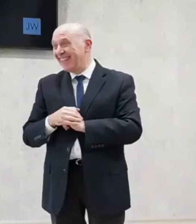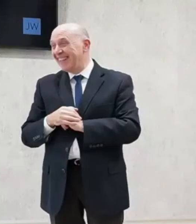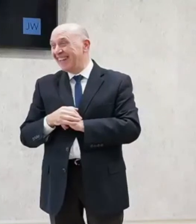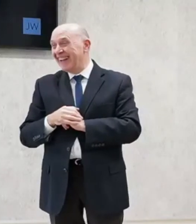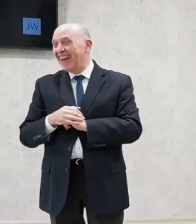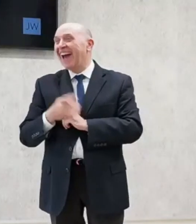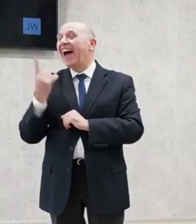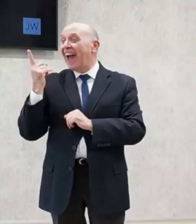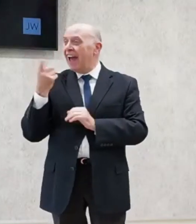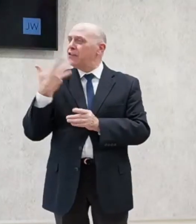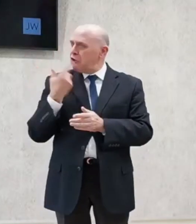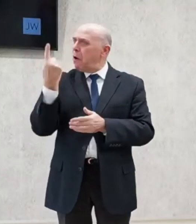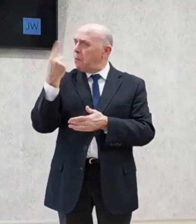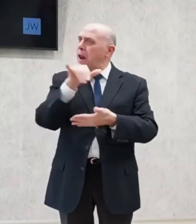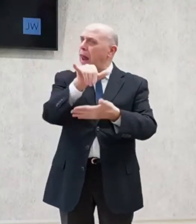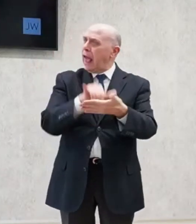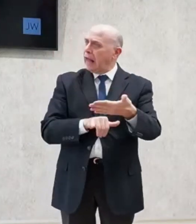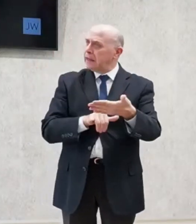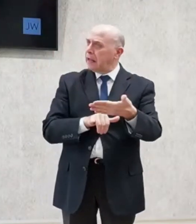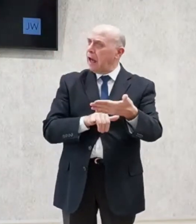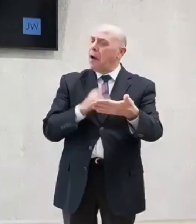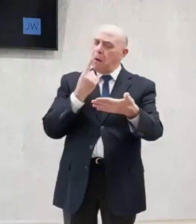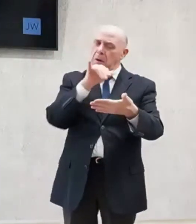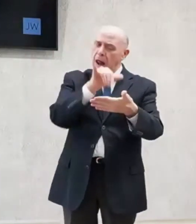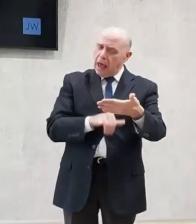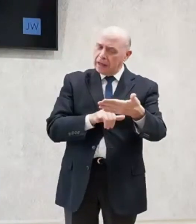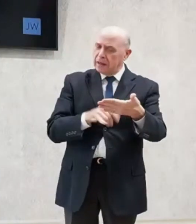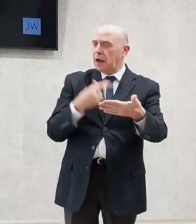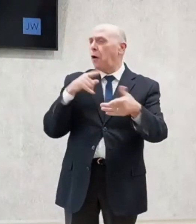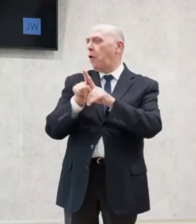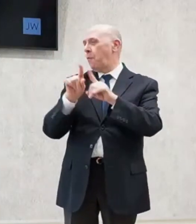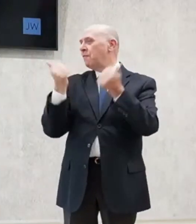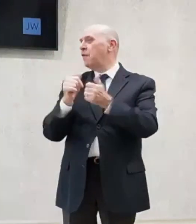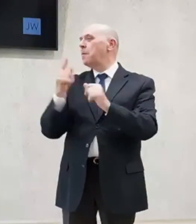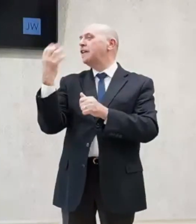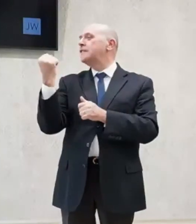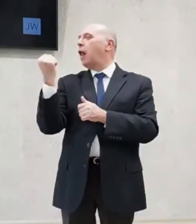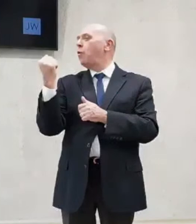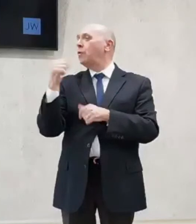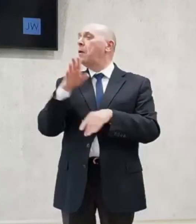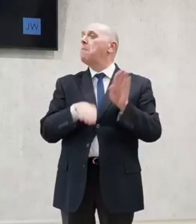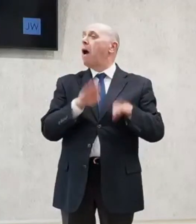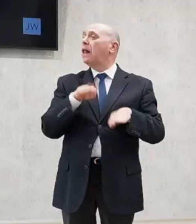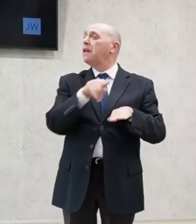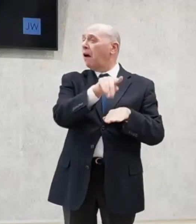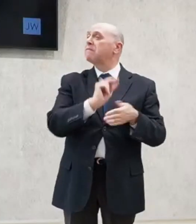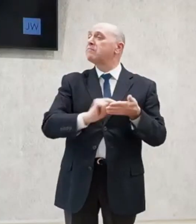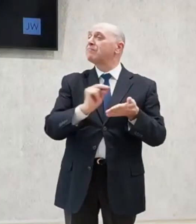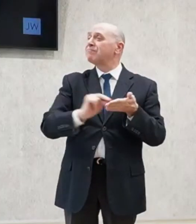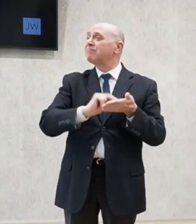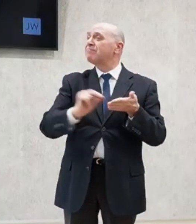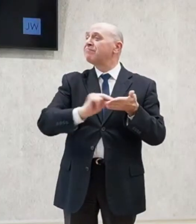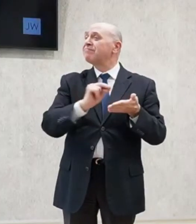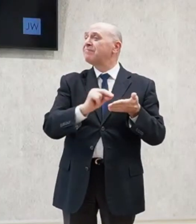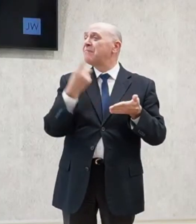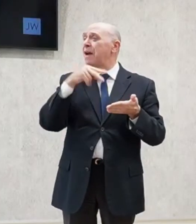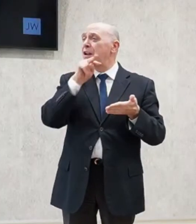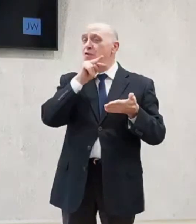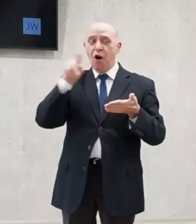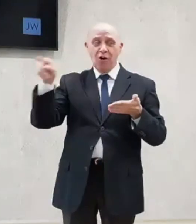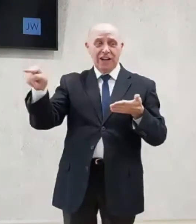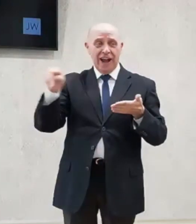una lettera a riguardo un pensiero almeno un saluto che Mattia ha voluto dedicare alla nonna